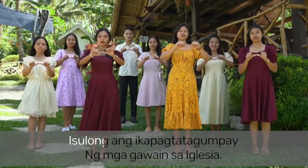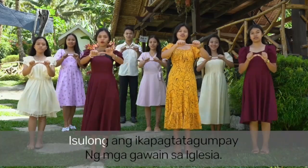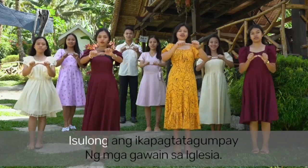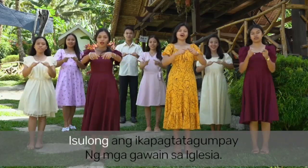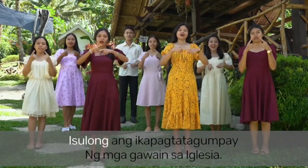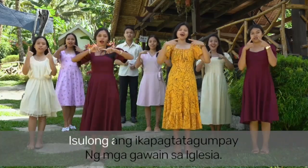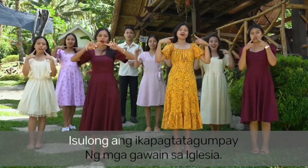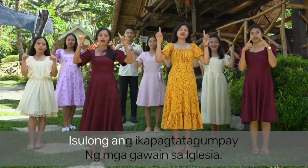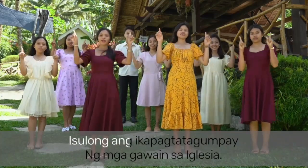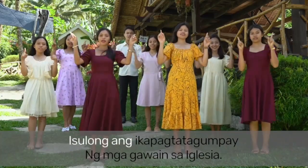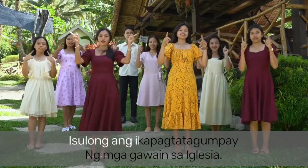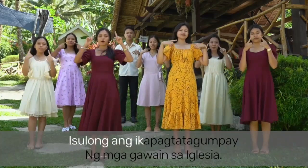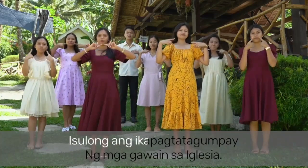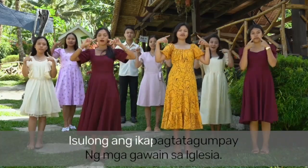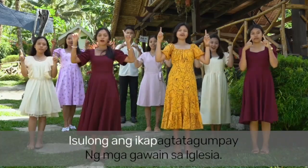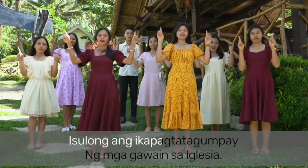Isulong ang